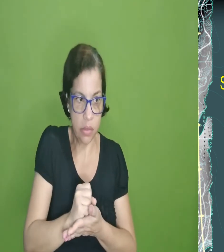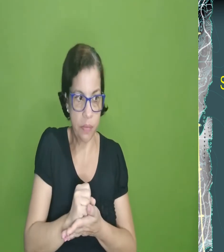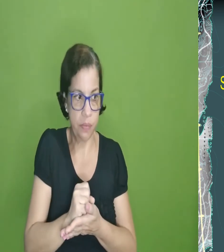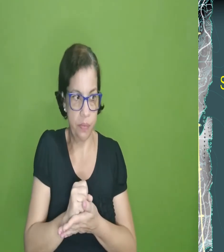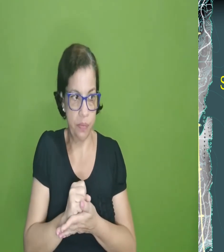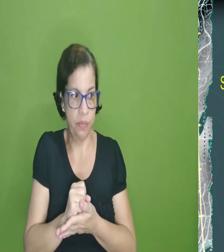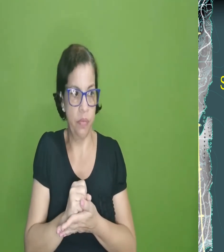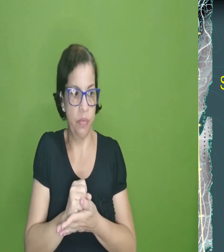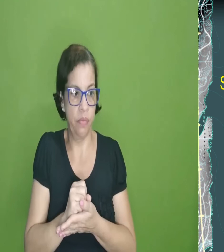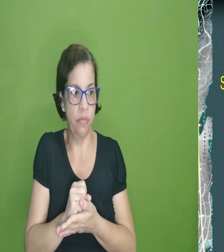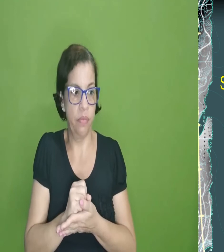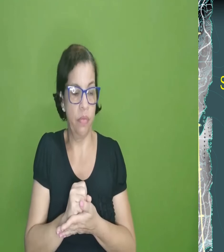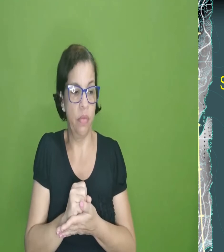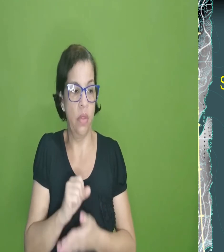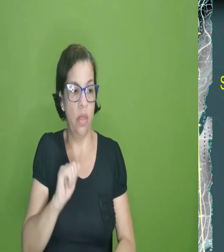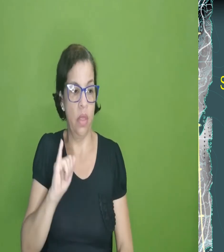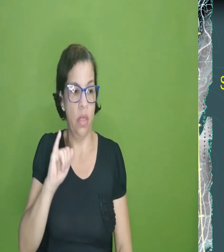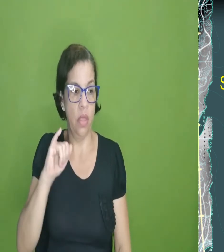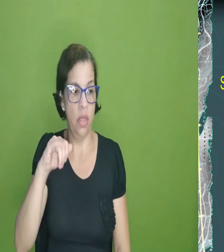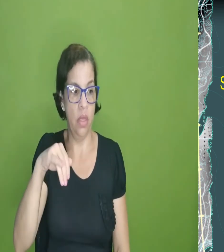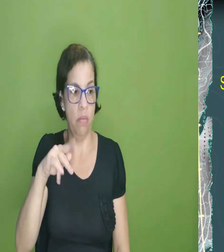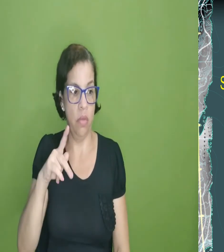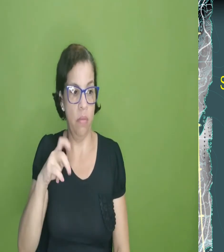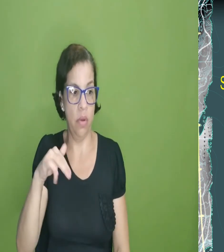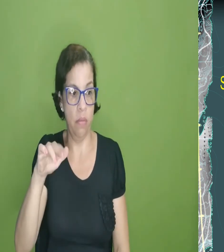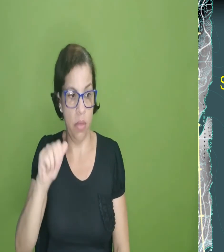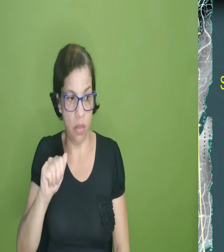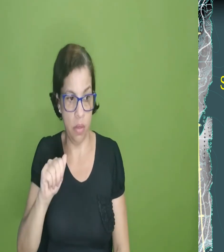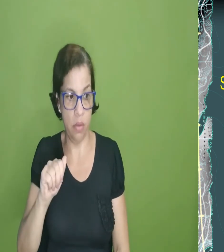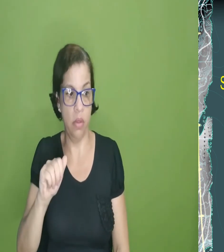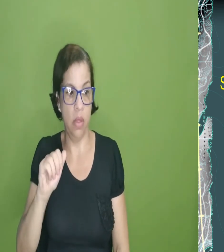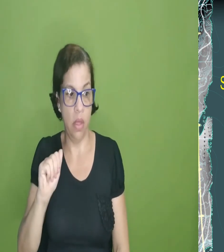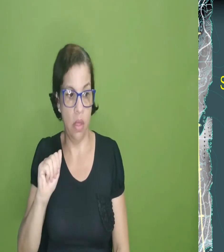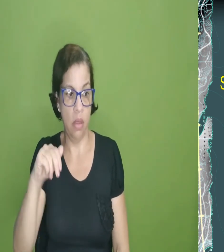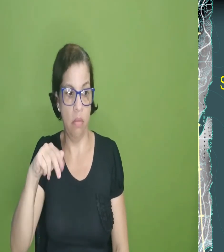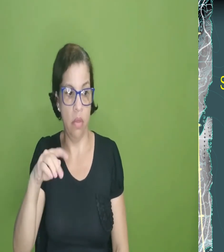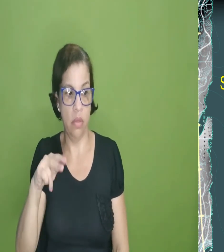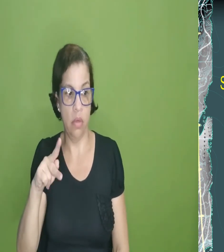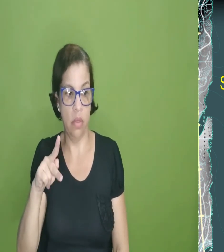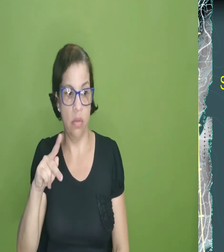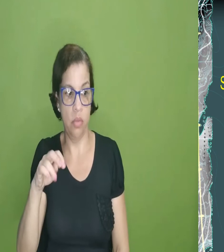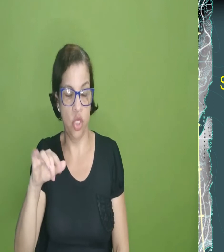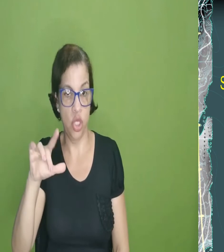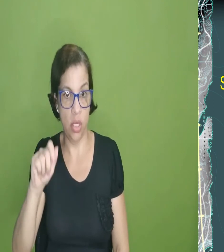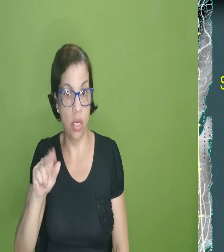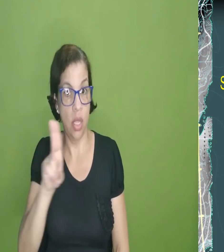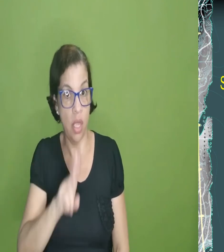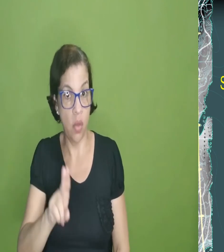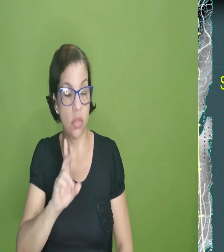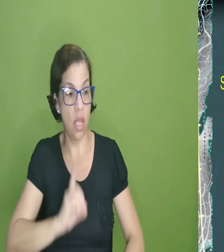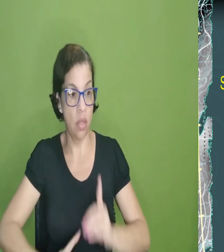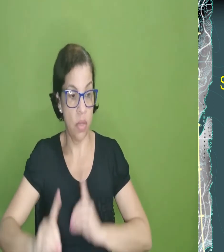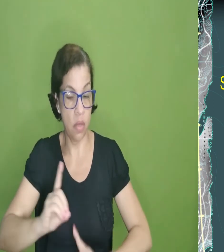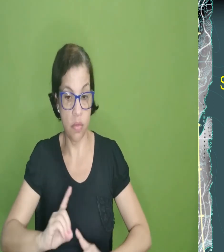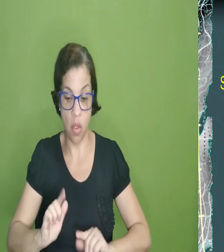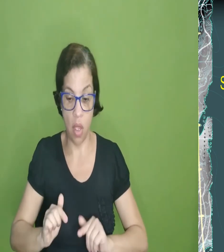antidepressivos e são considerados adrenérgicos de ação indireta porque inibem a recaptação das